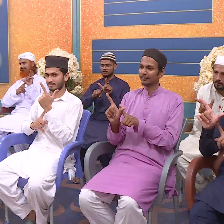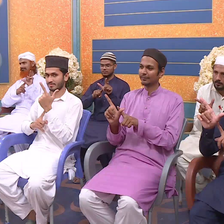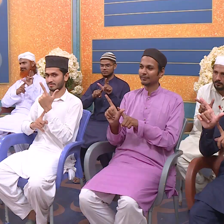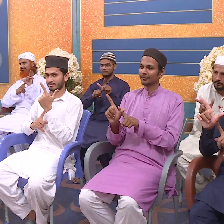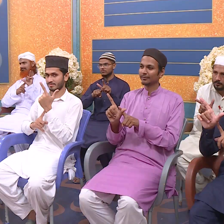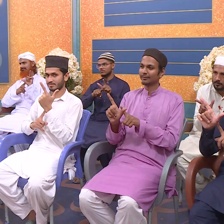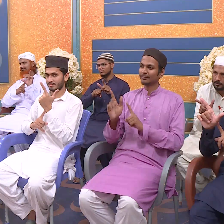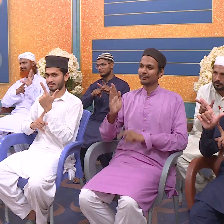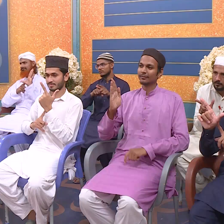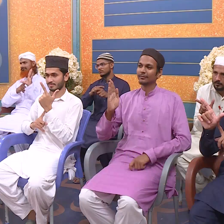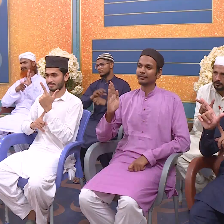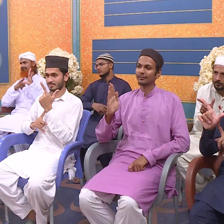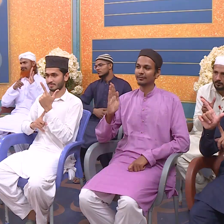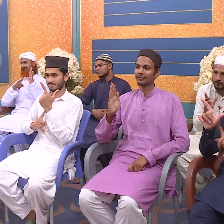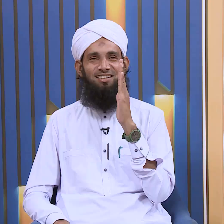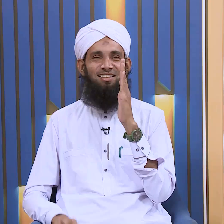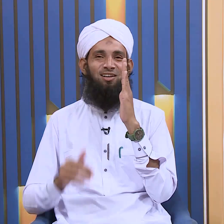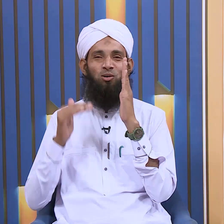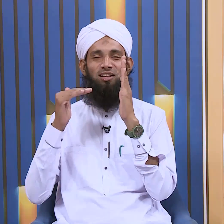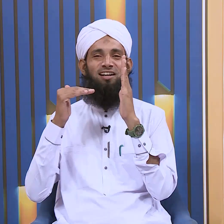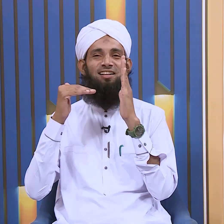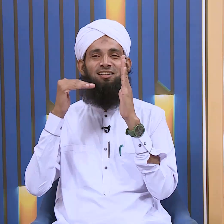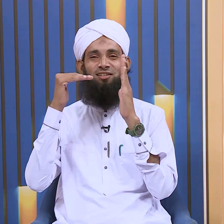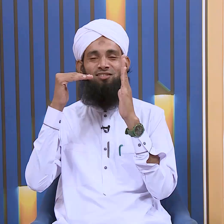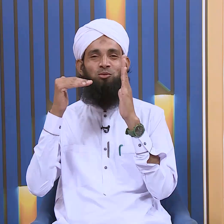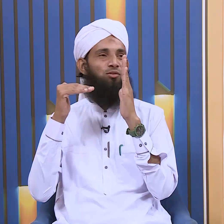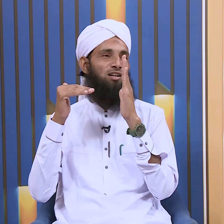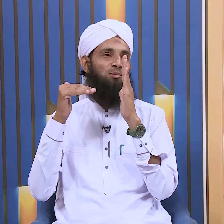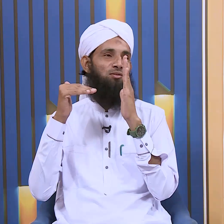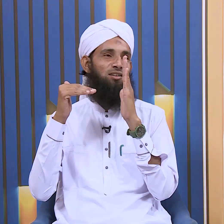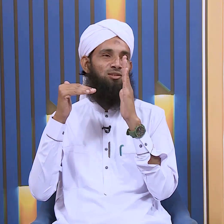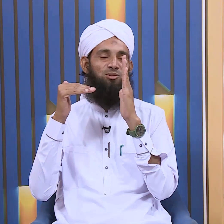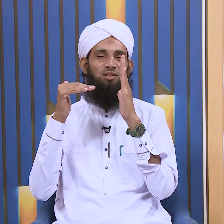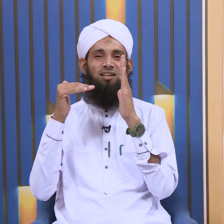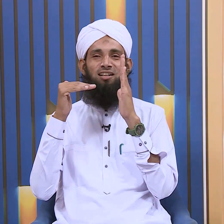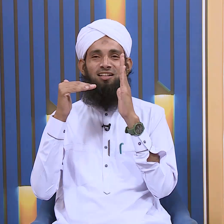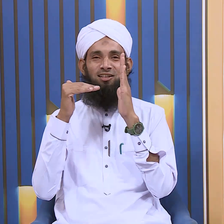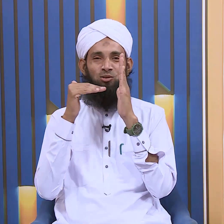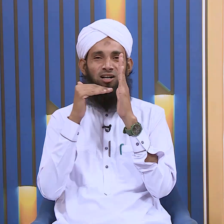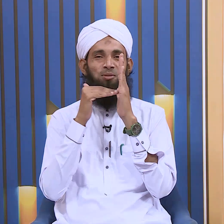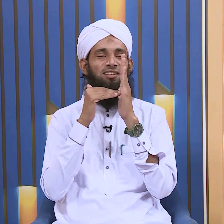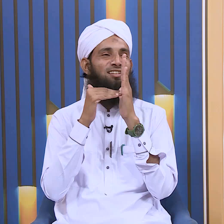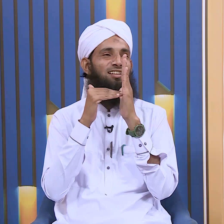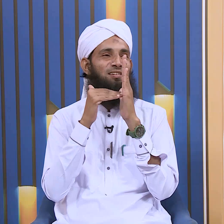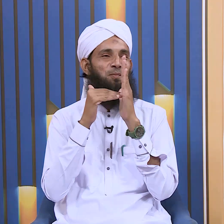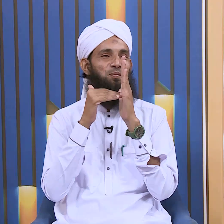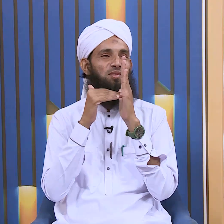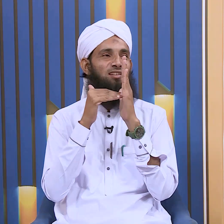دین ابھی ہمارا لیفٹ ہینڈ اور یہ رائٹ ہینڈ اس طرح سے موو کیا ہوا ہم نے فنگرز کو, اس کو یہاں پر ٹچ کریں, یہ